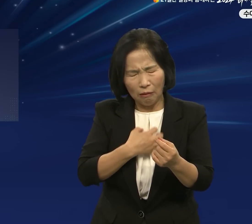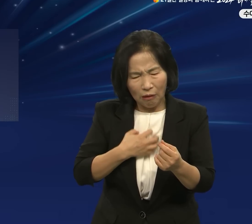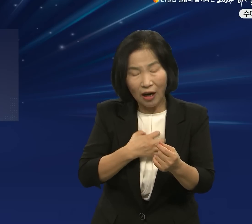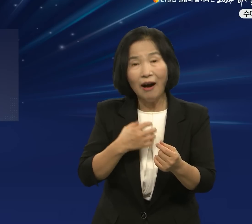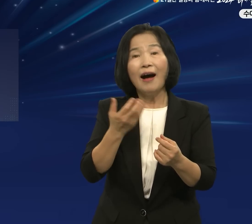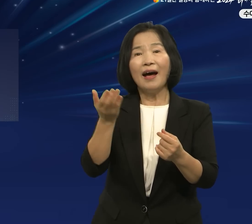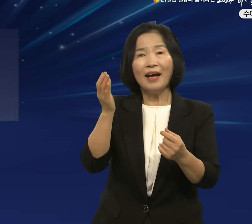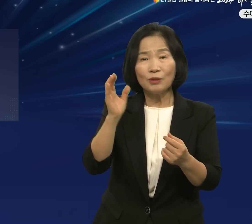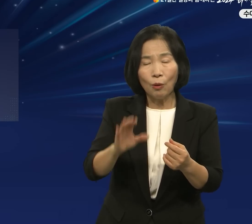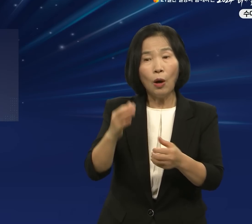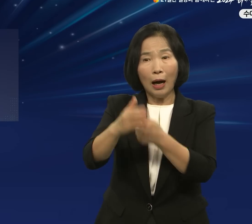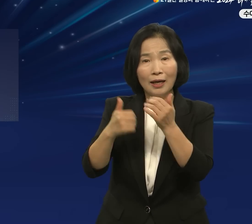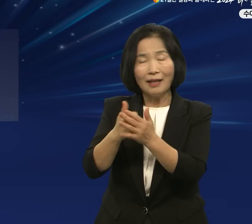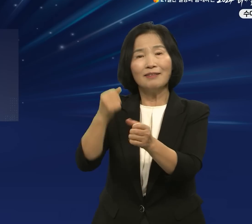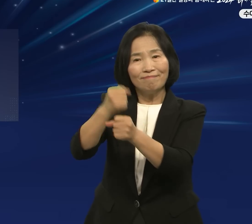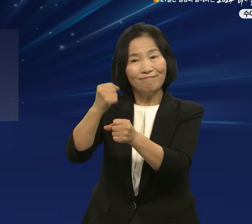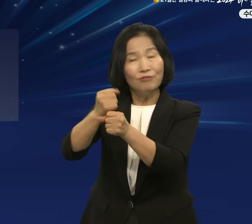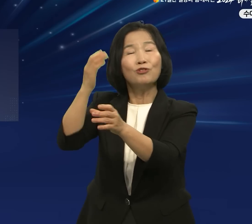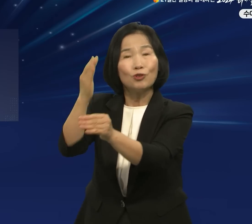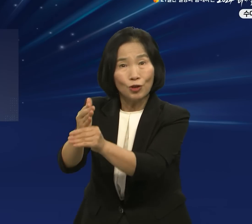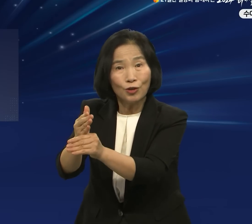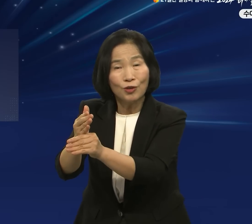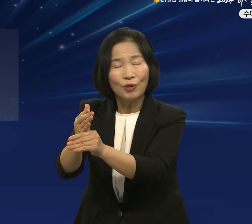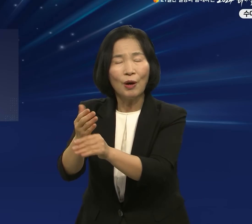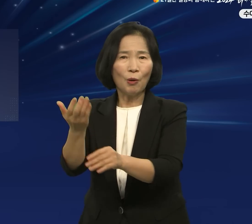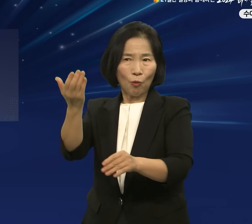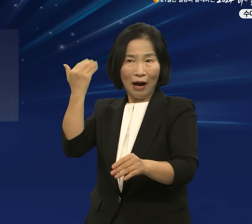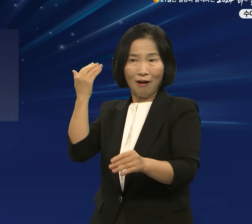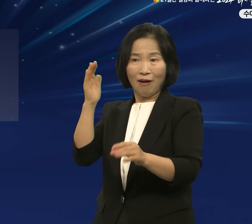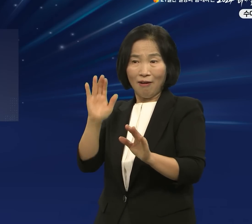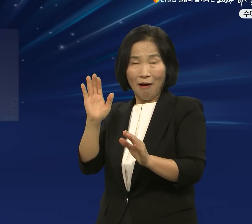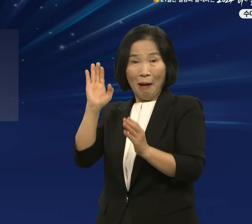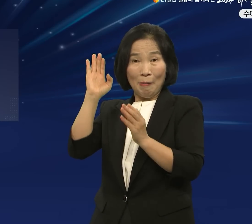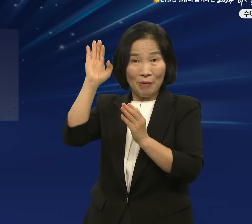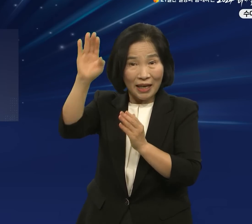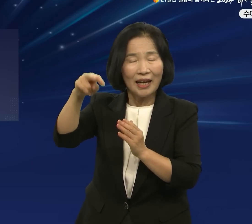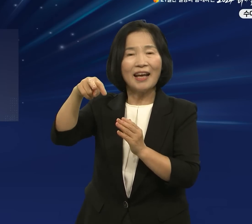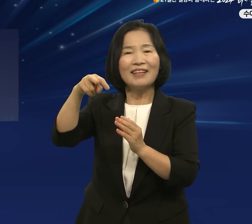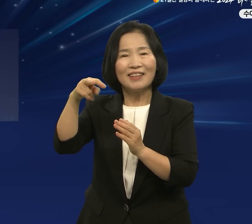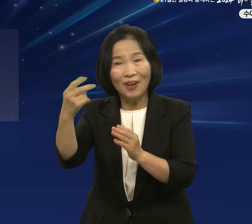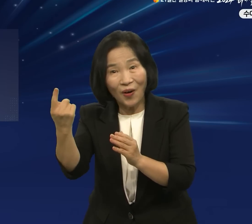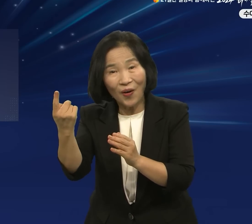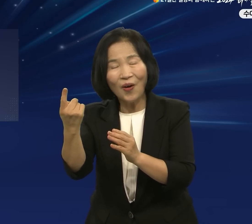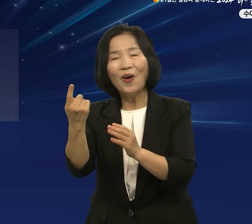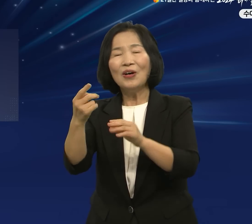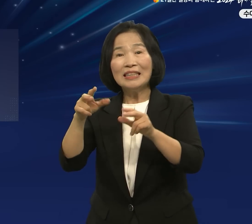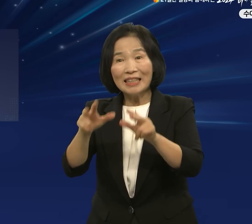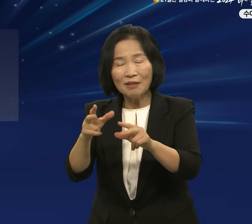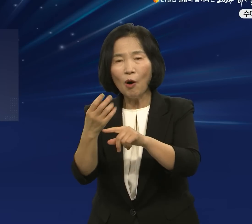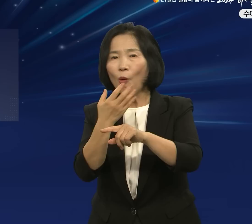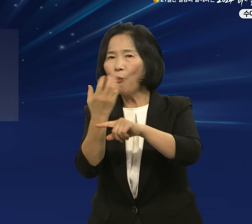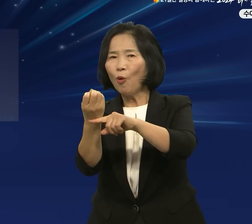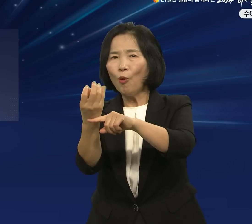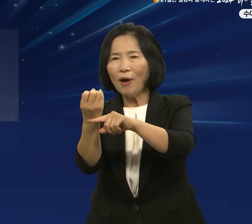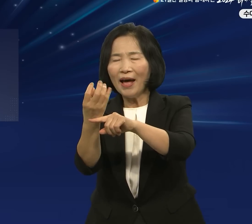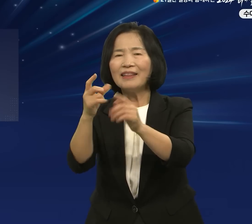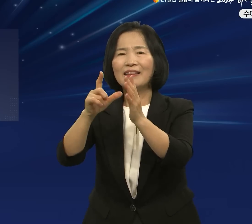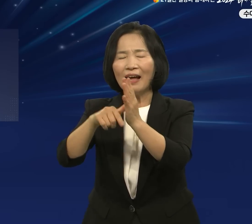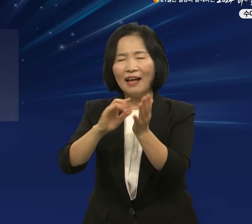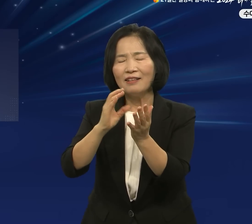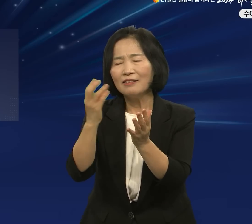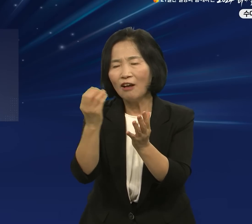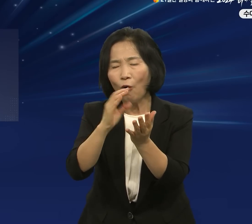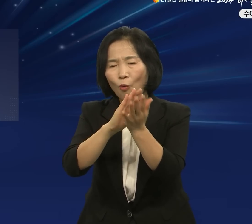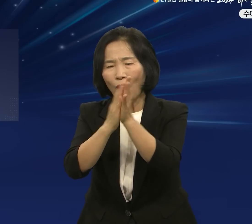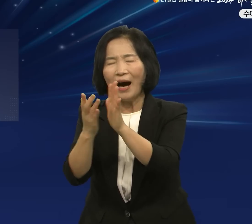과거도 현재도 미래도 질그릇에 담긴 지금은 보배의 때요 성화의